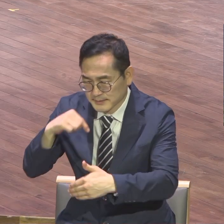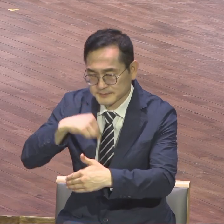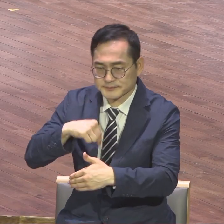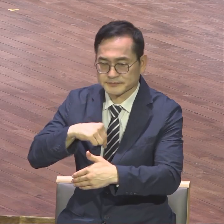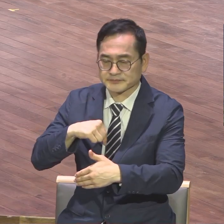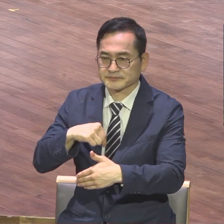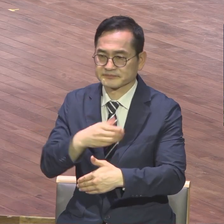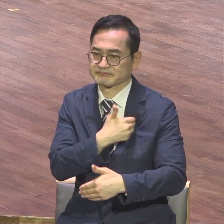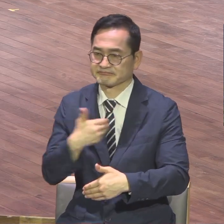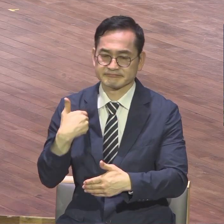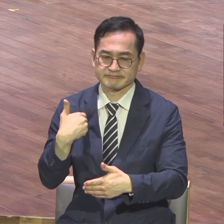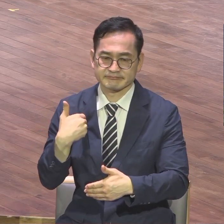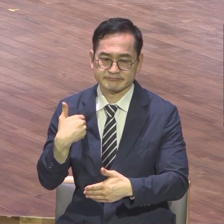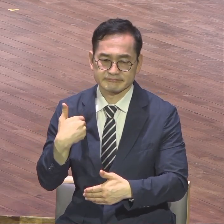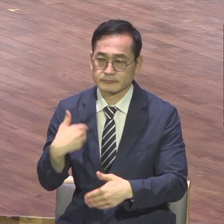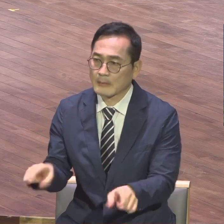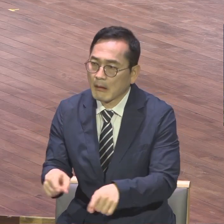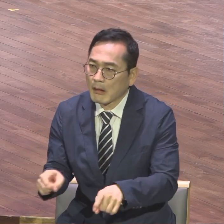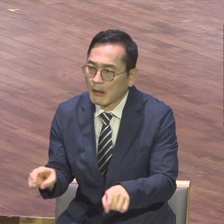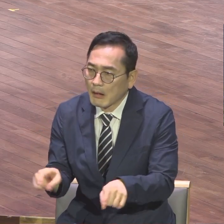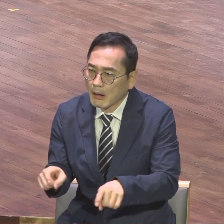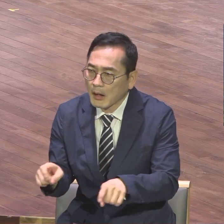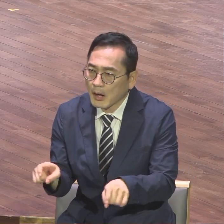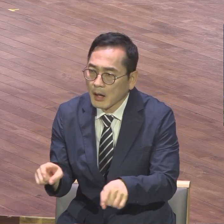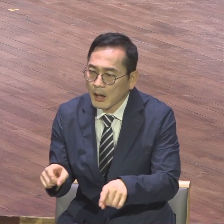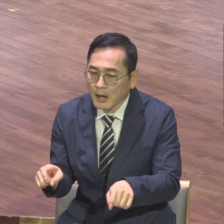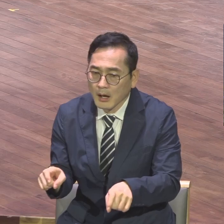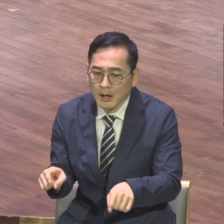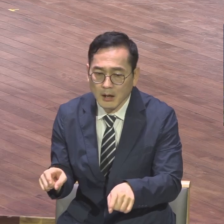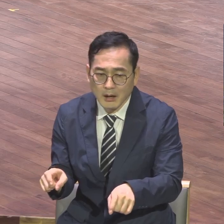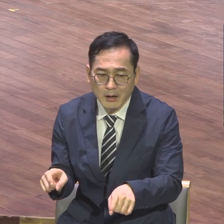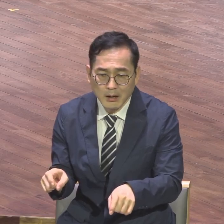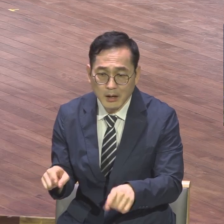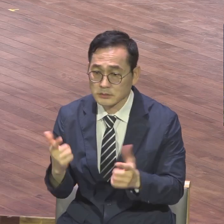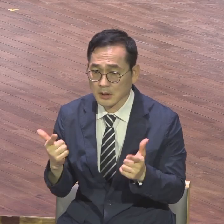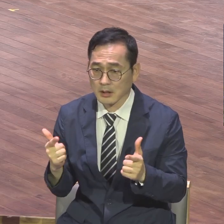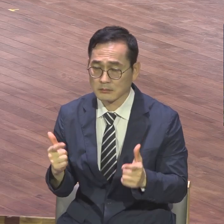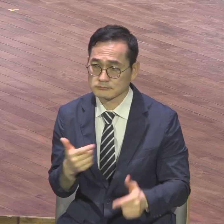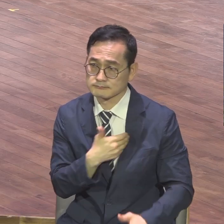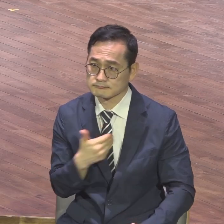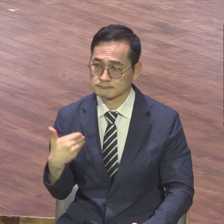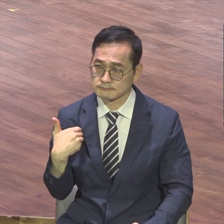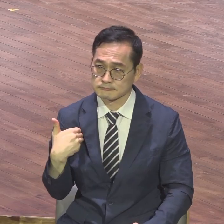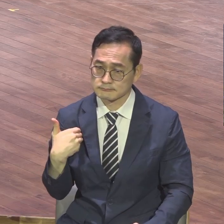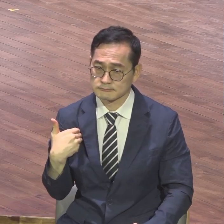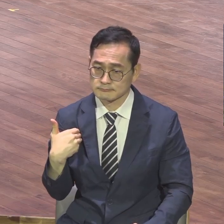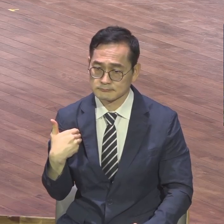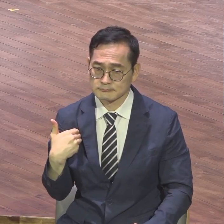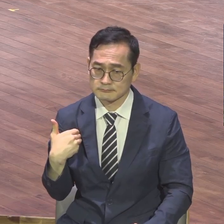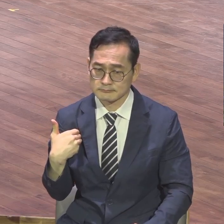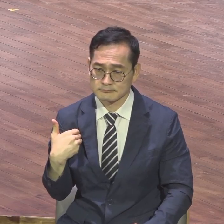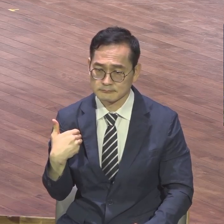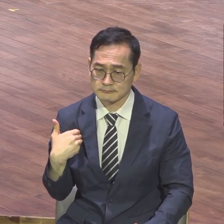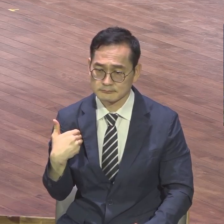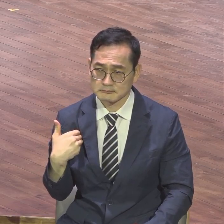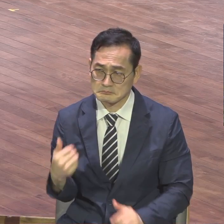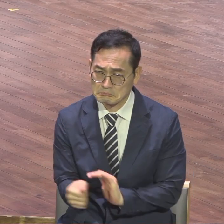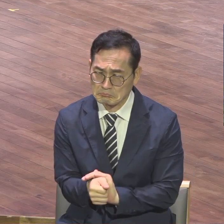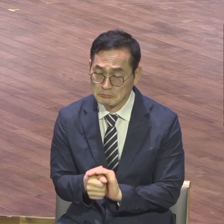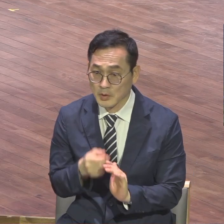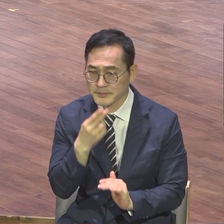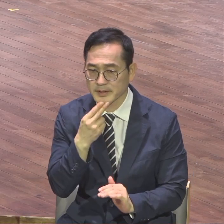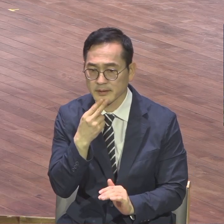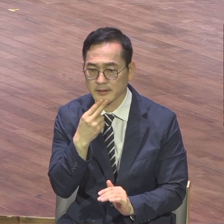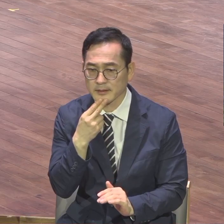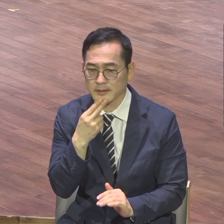기가 죽어가지고 벌벌 떨는 그런 신분이, 그런 자세가 아니었다니까요. 그 빠지지 않았어요.